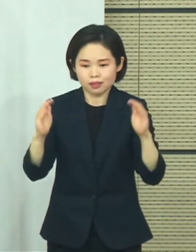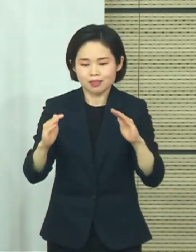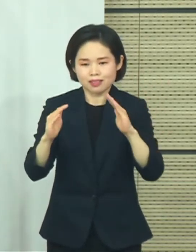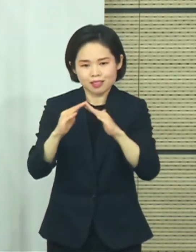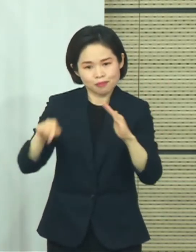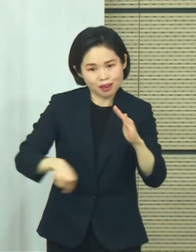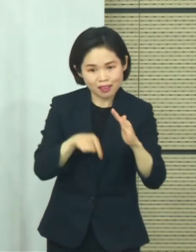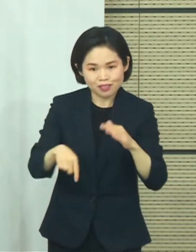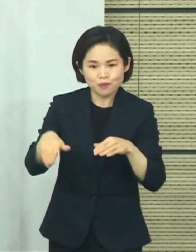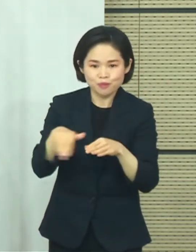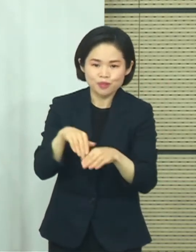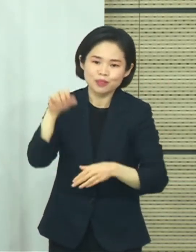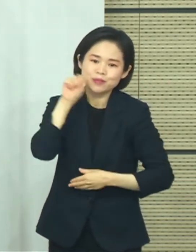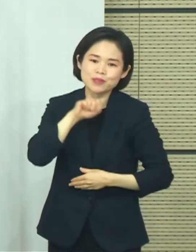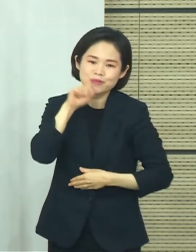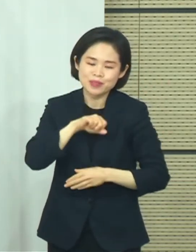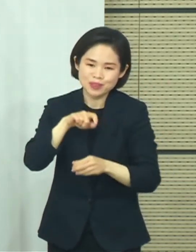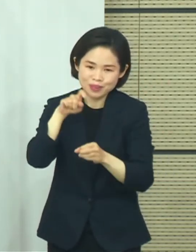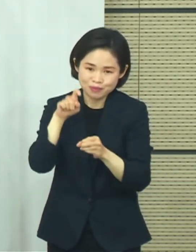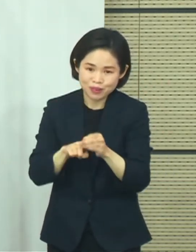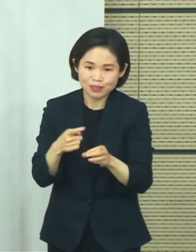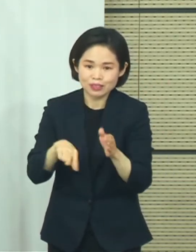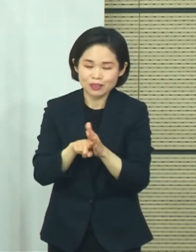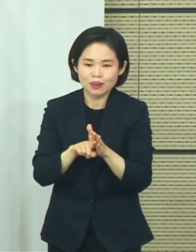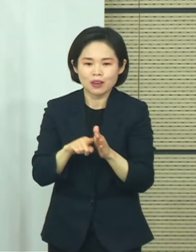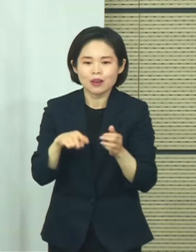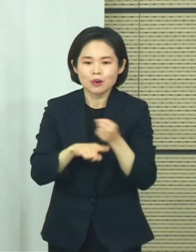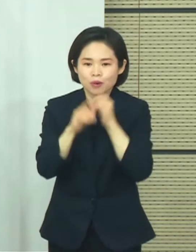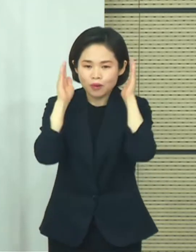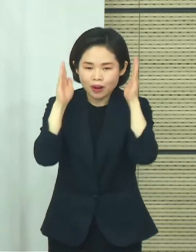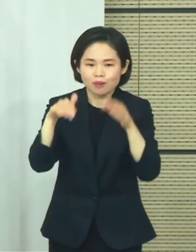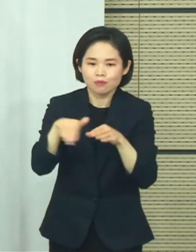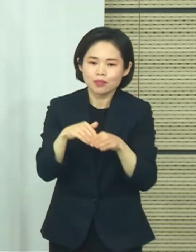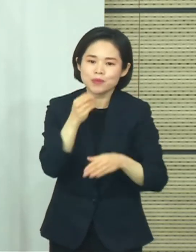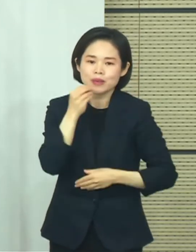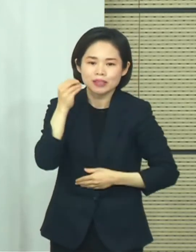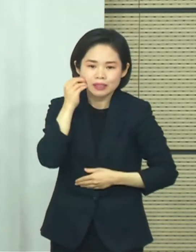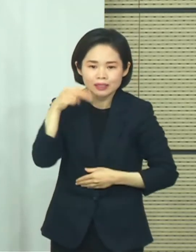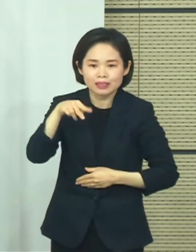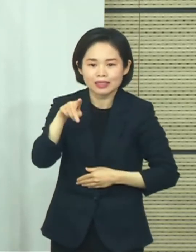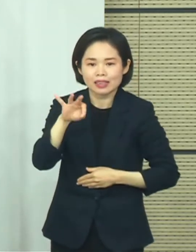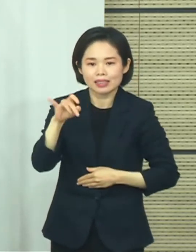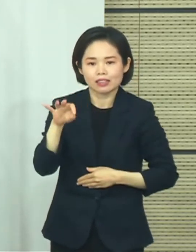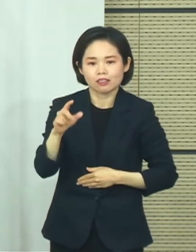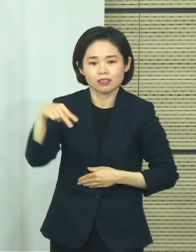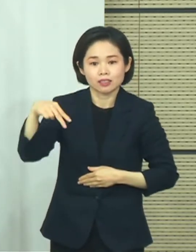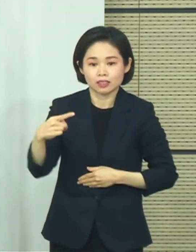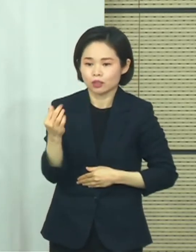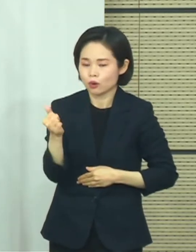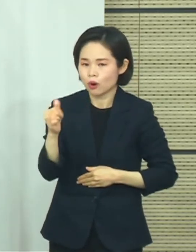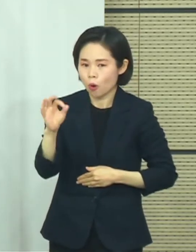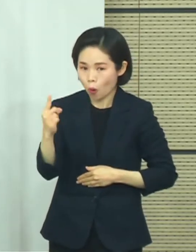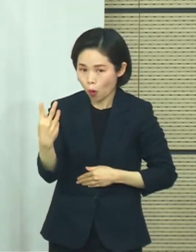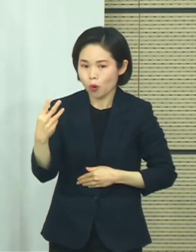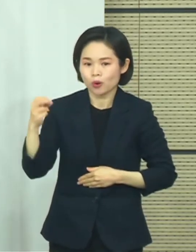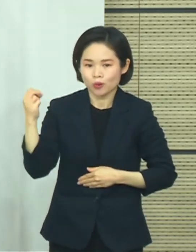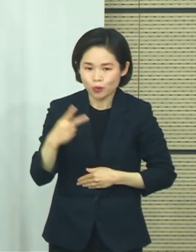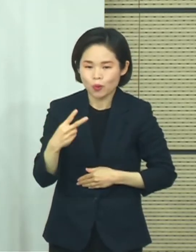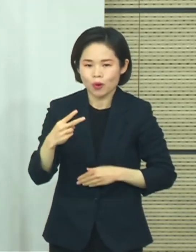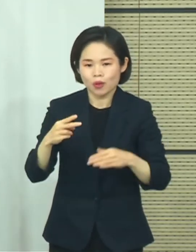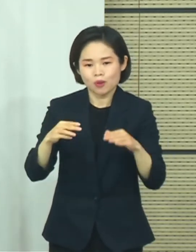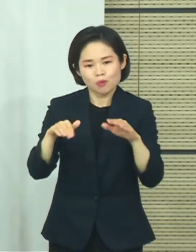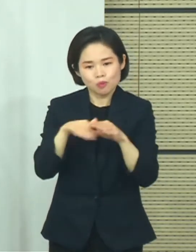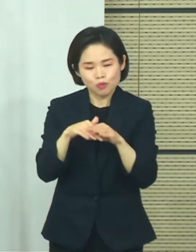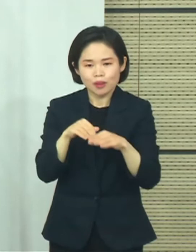여가를 즐기실 수 있도록 강 문화포털 사이언스올 과 무나 포털의 지 콕 문화생활 홈페이지 등을